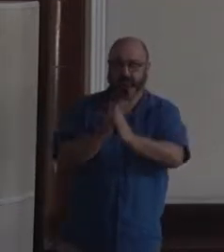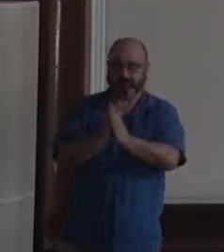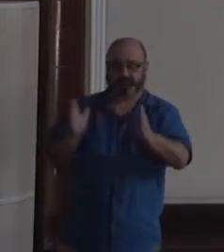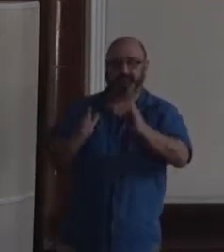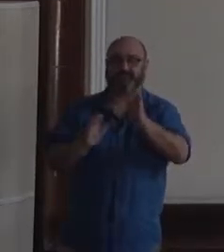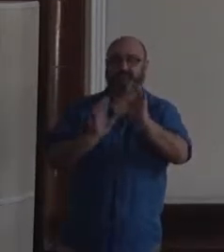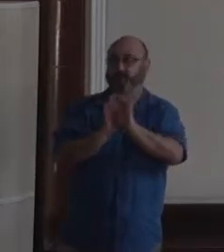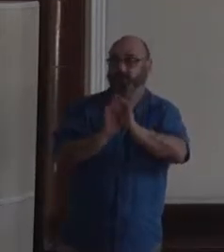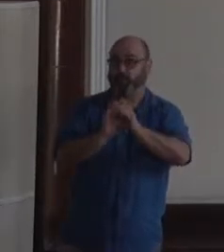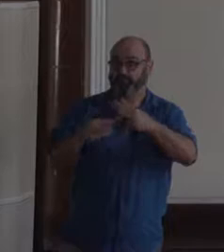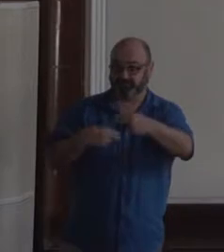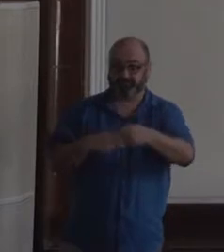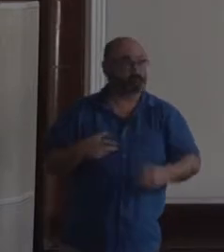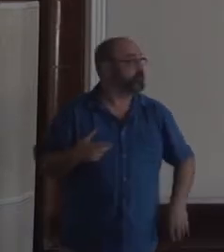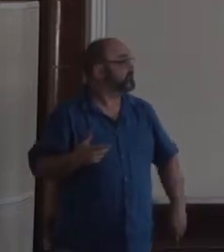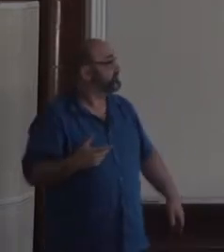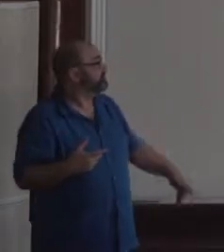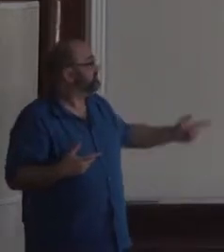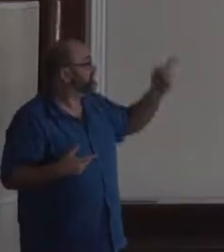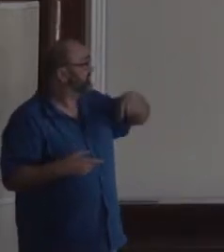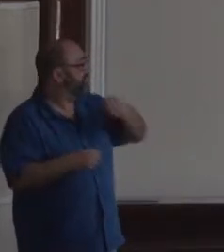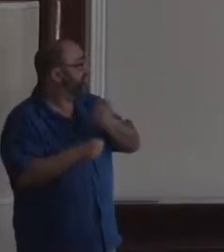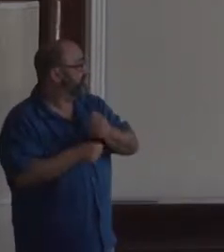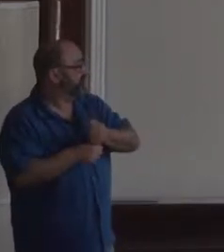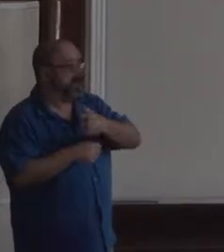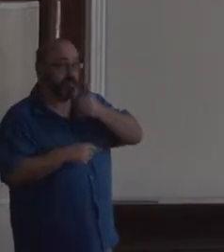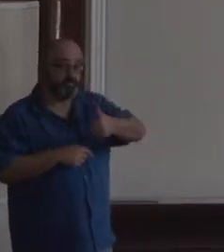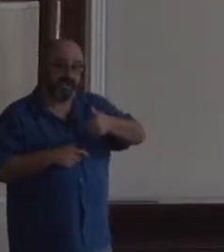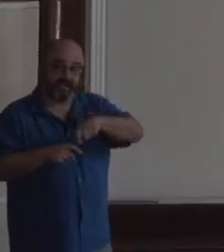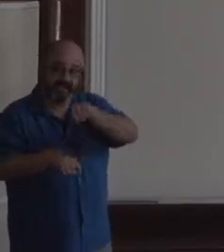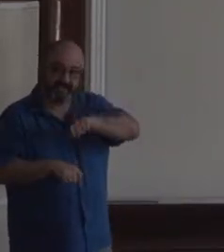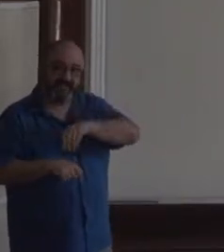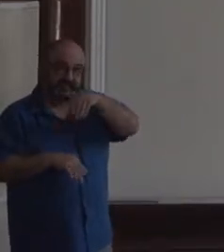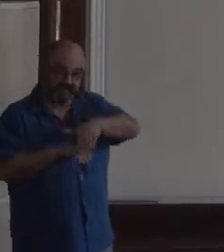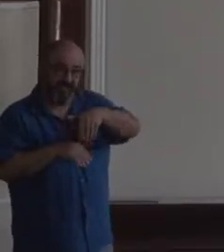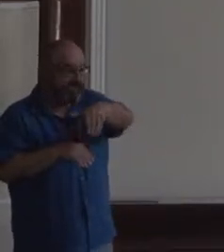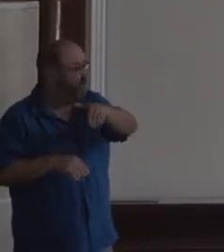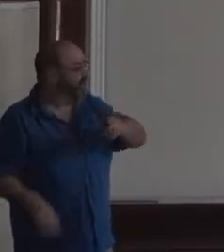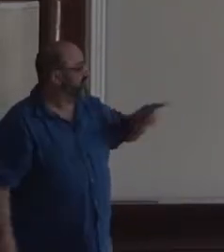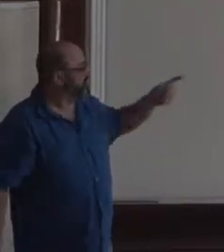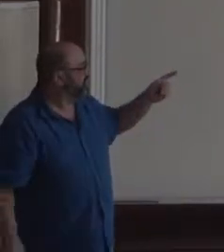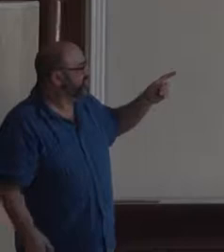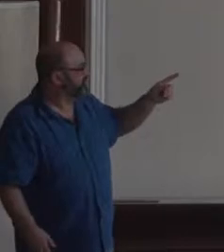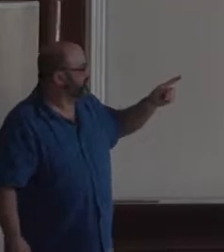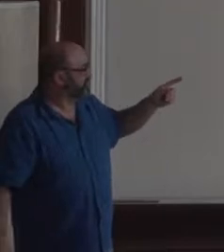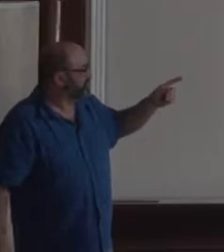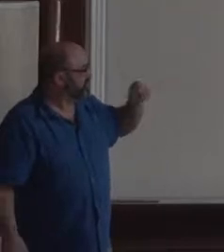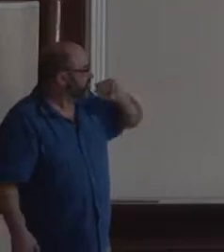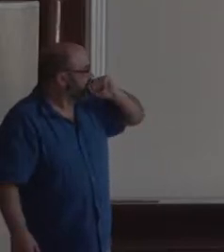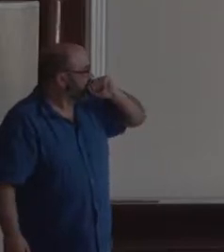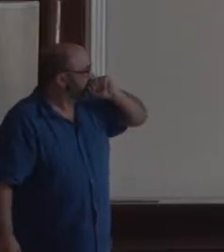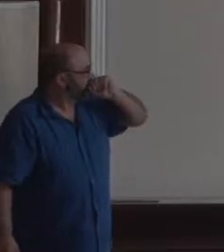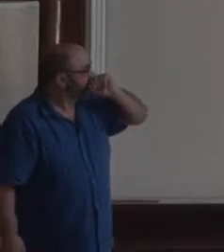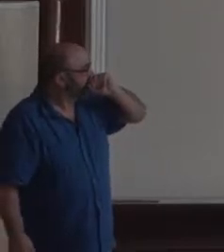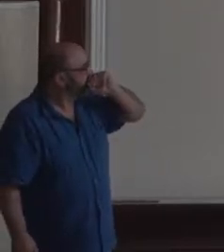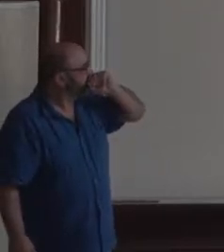Ici, un nouveau fichier va être créé avant chaque test. Et c'est ce qu'on veut parce que là, l'exemple est un